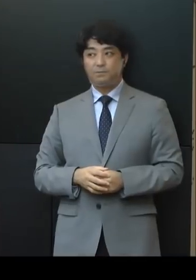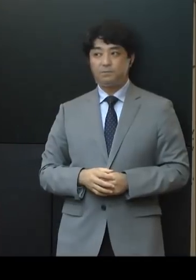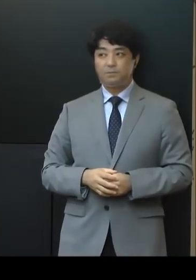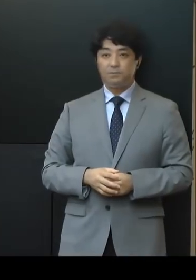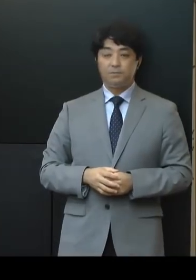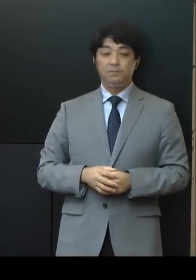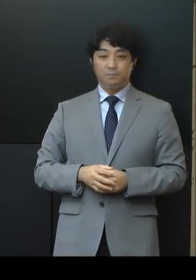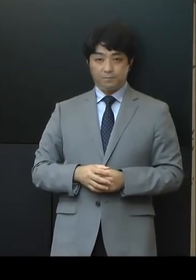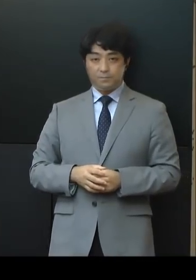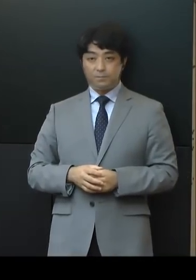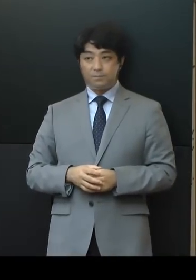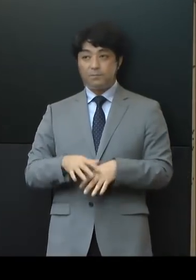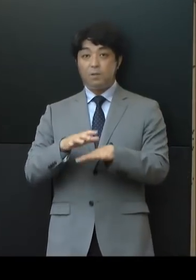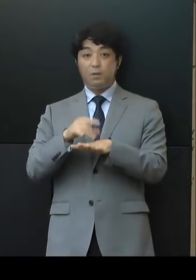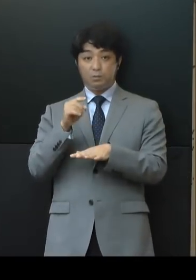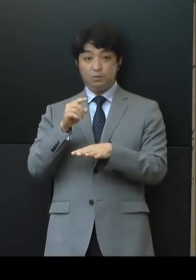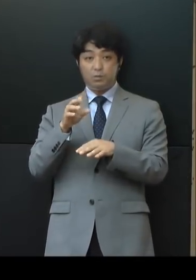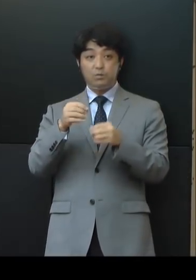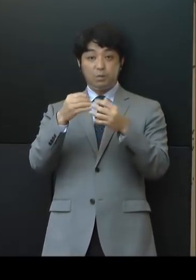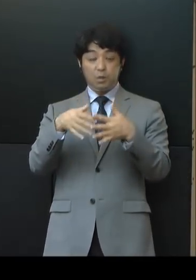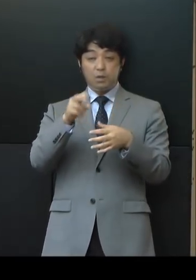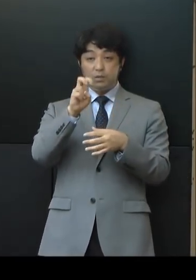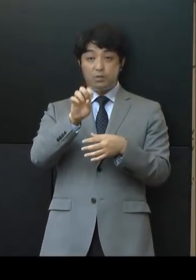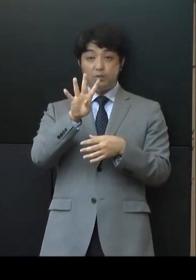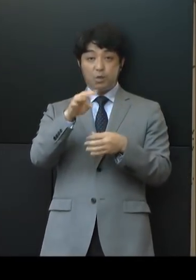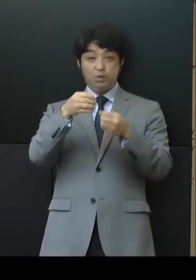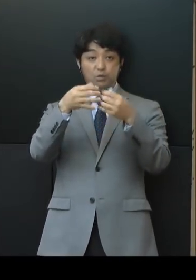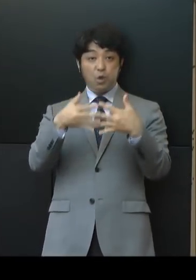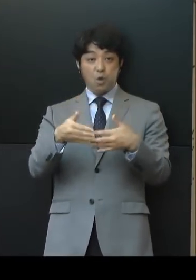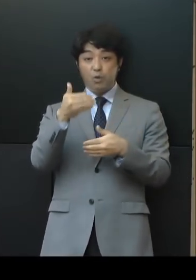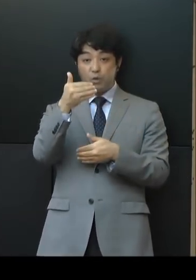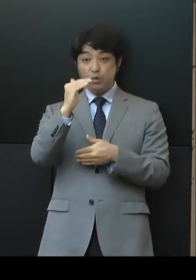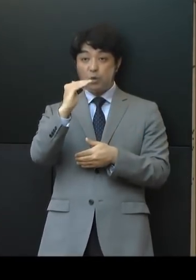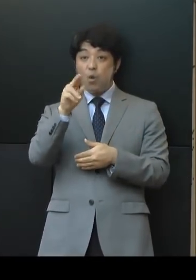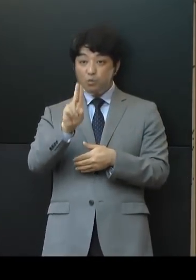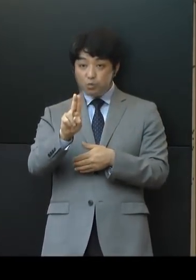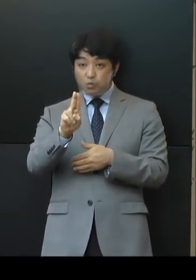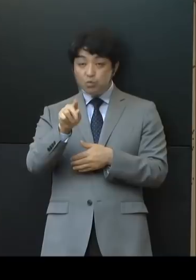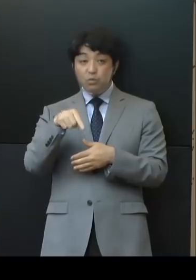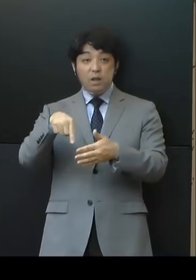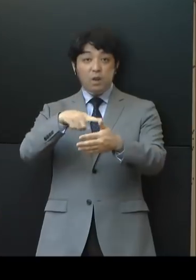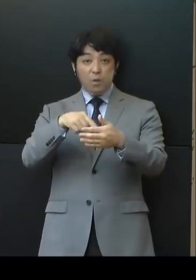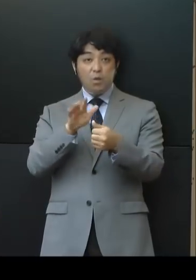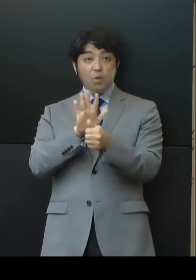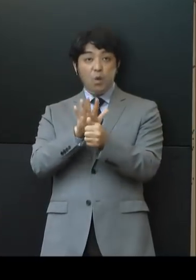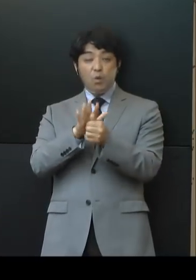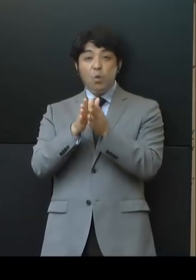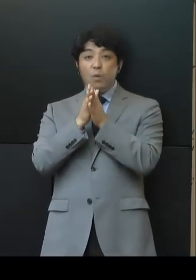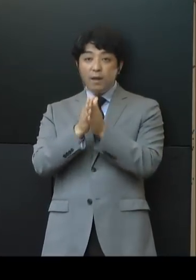はい、まずは24条の休校で、教育要請を行って、